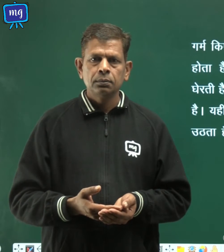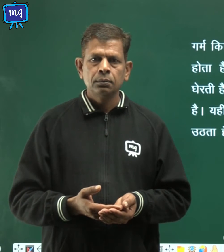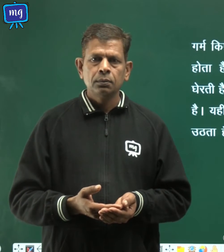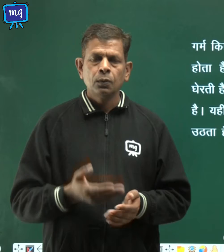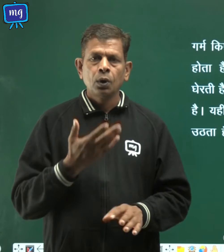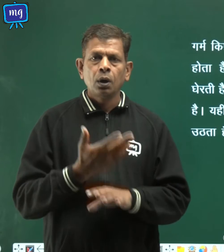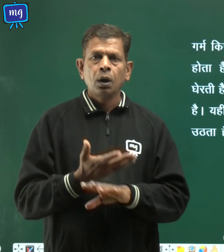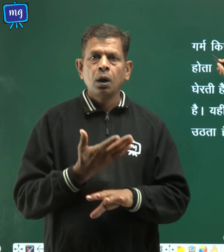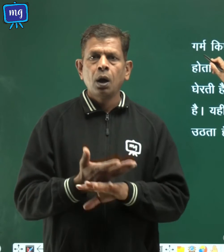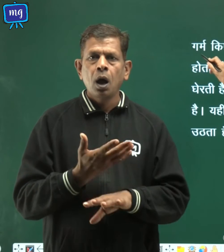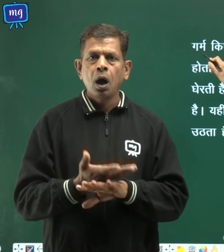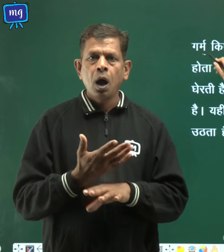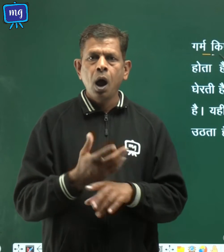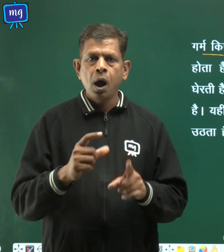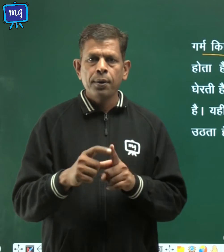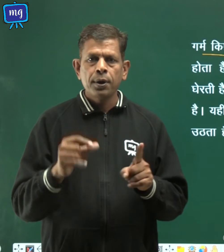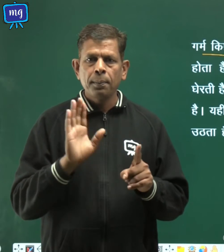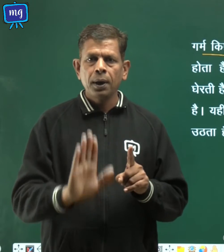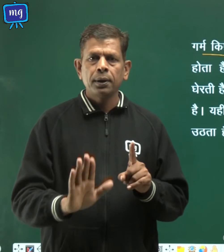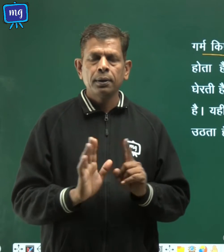गर्म किए जाने पर